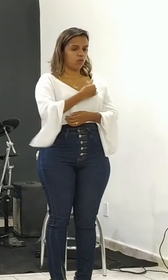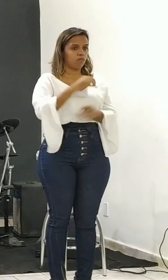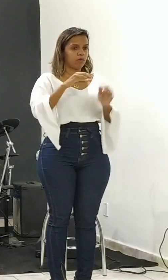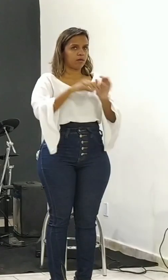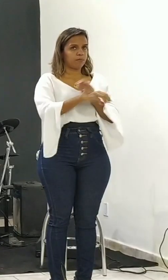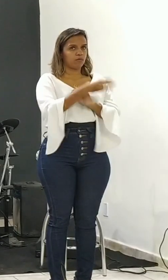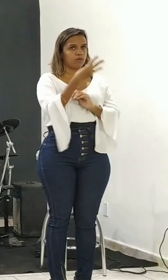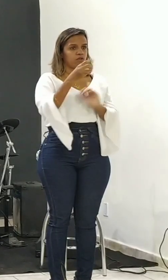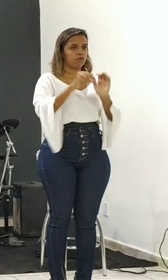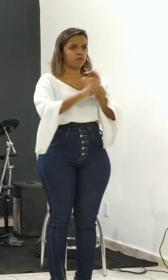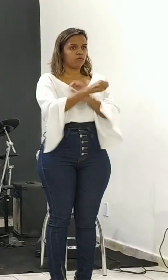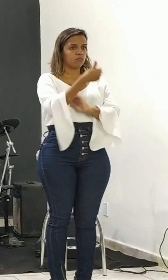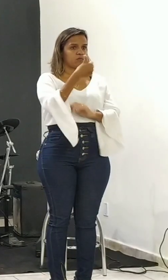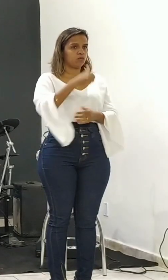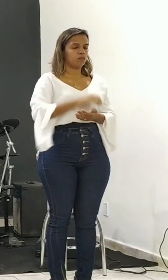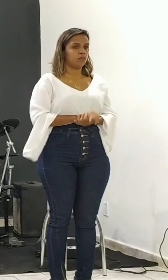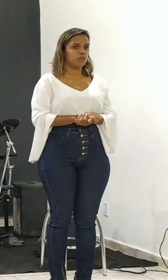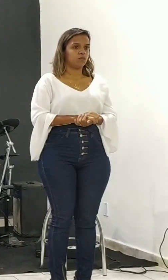1.